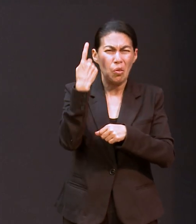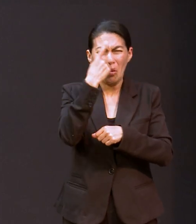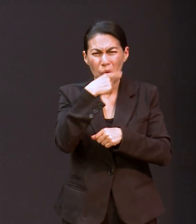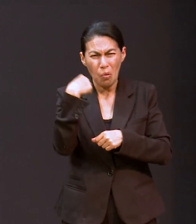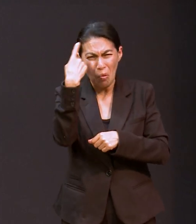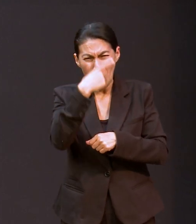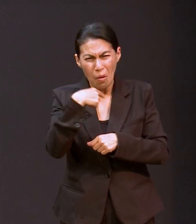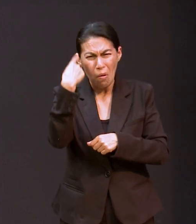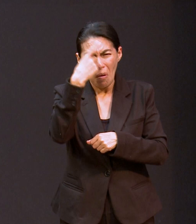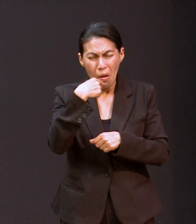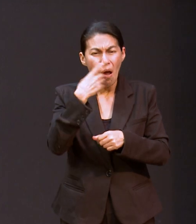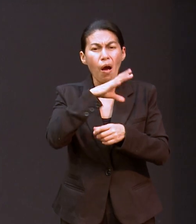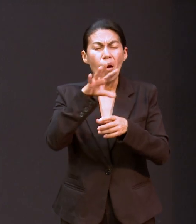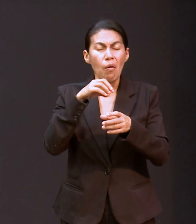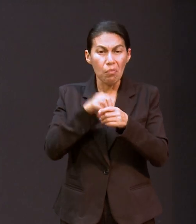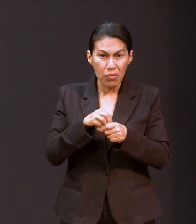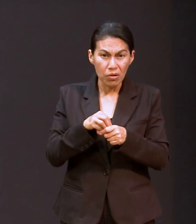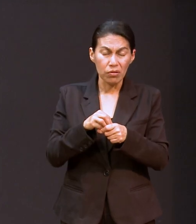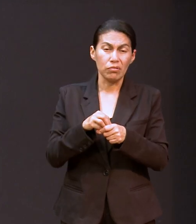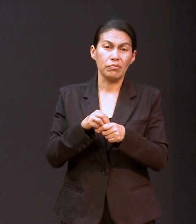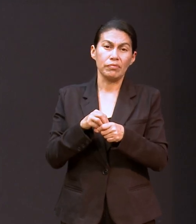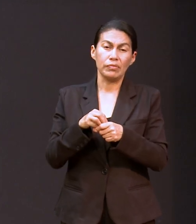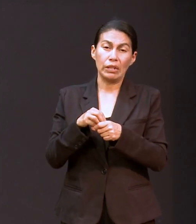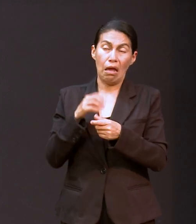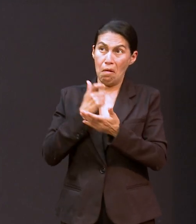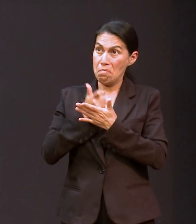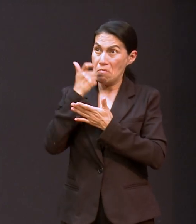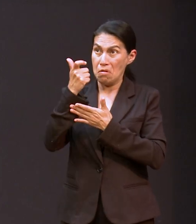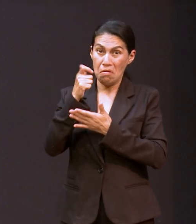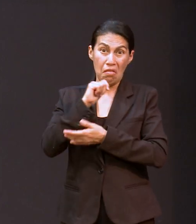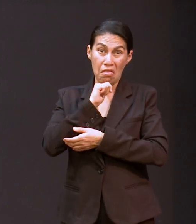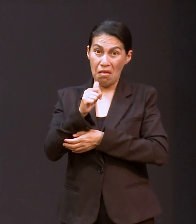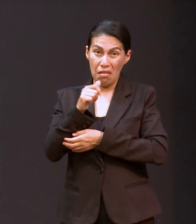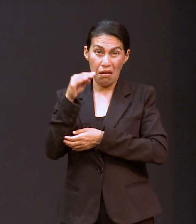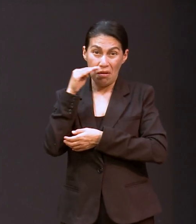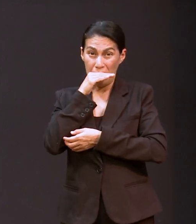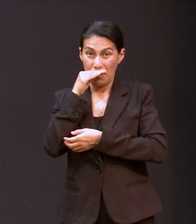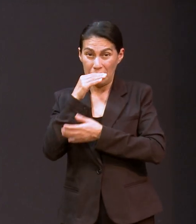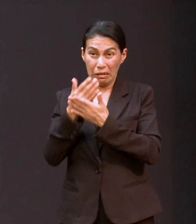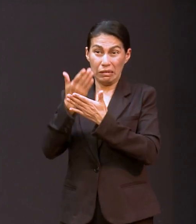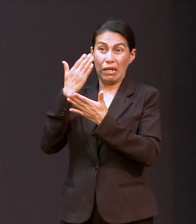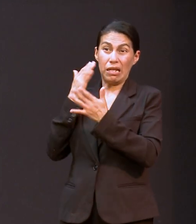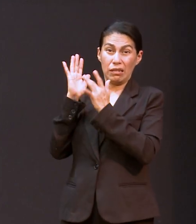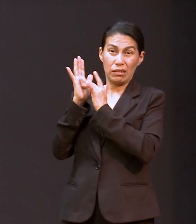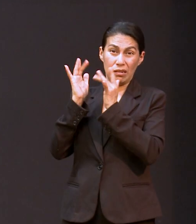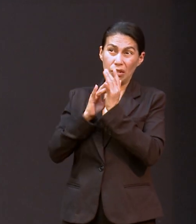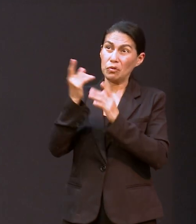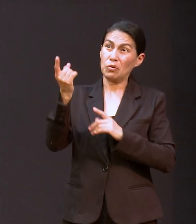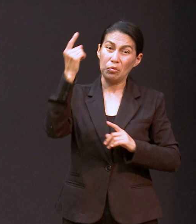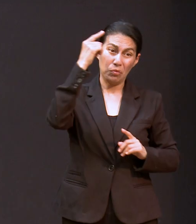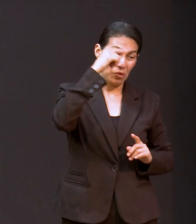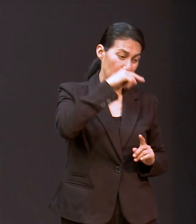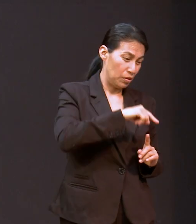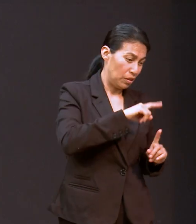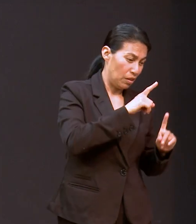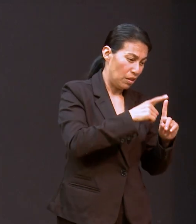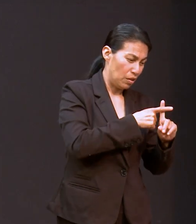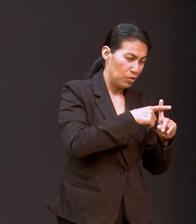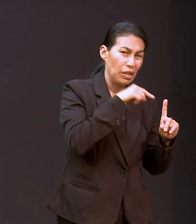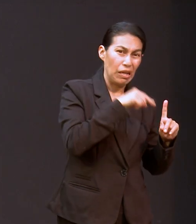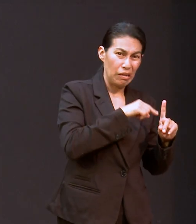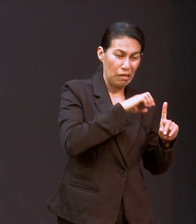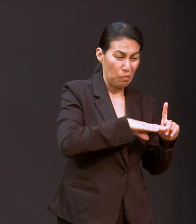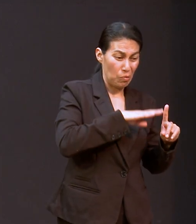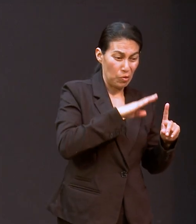ilimitado sin paga la cuota fue pagado en la cruz del Calvario fue pagada en la cruz del